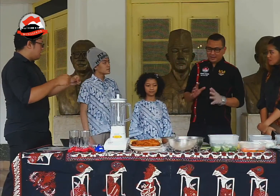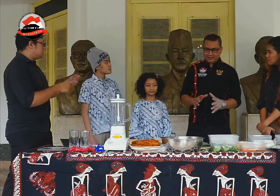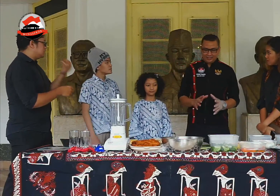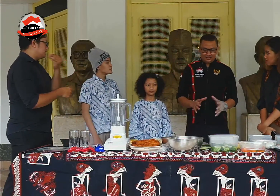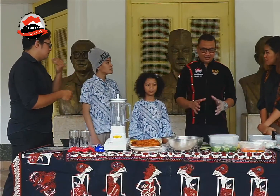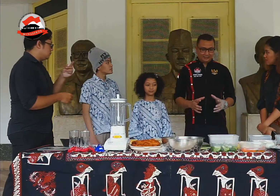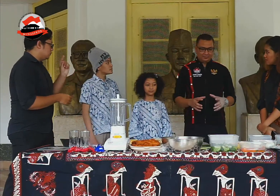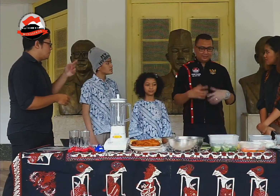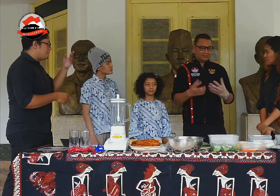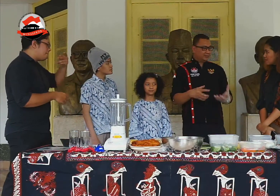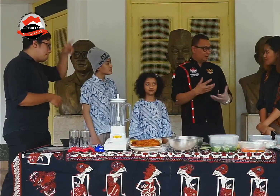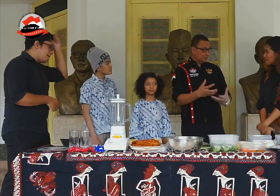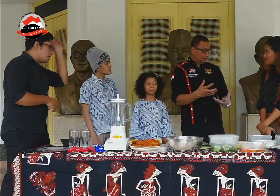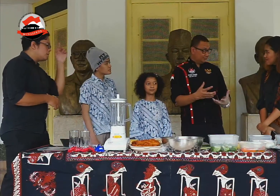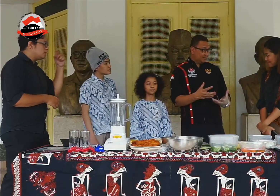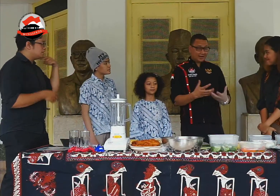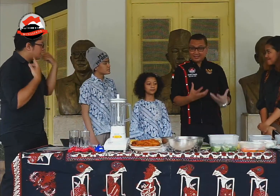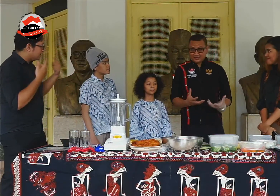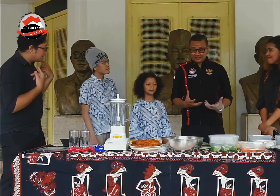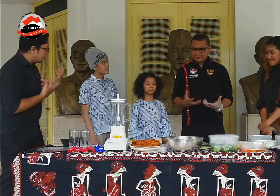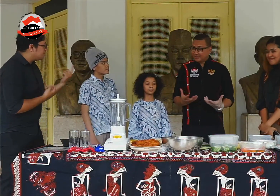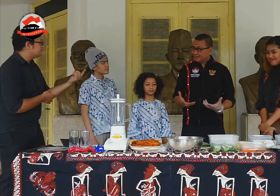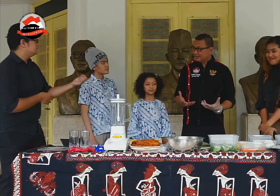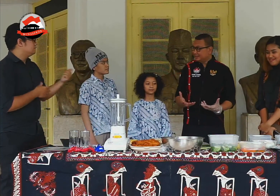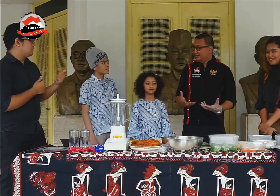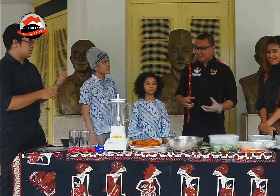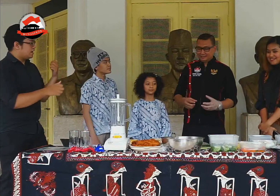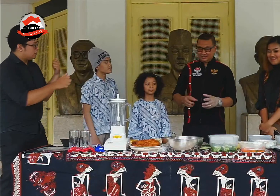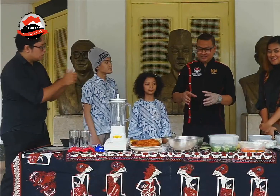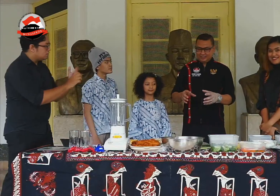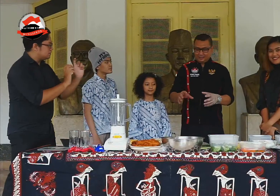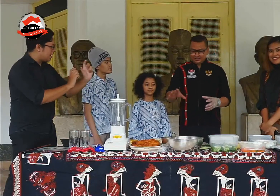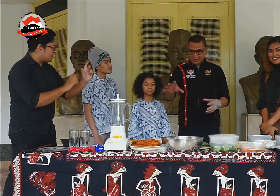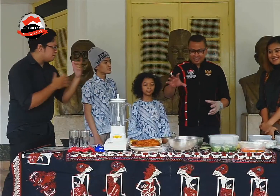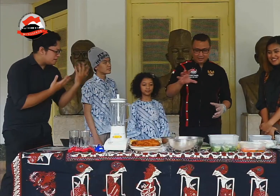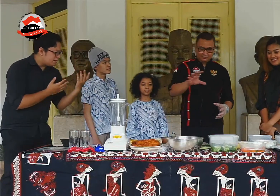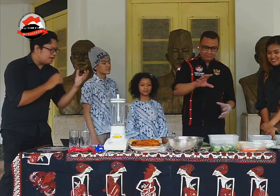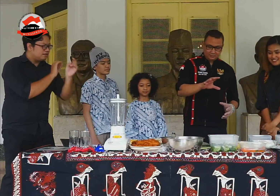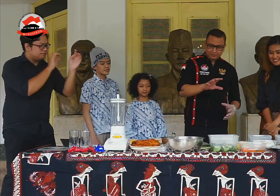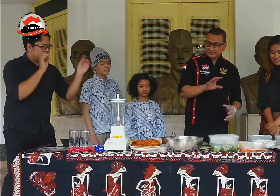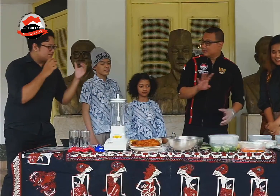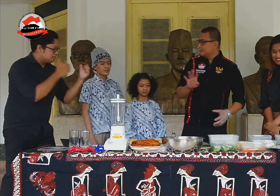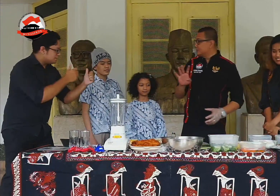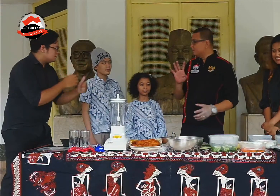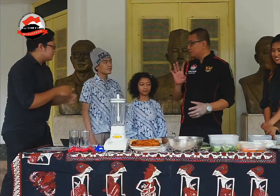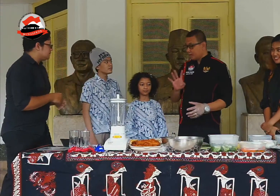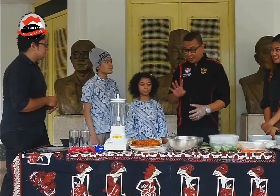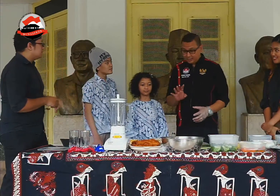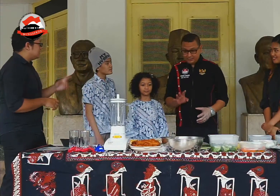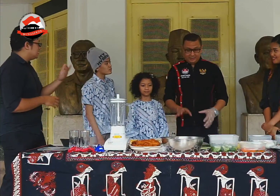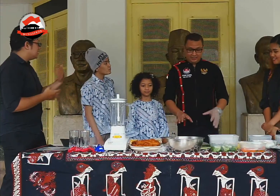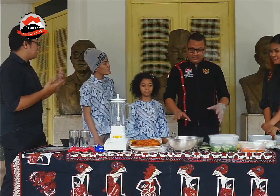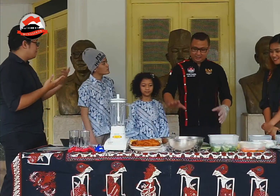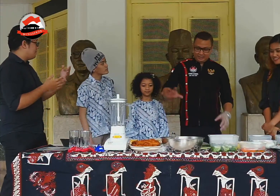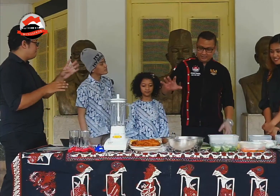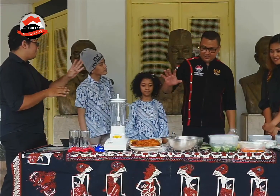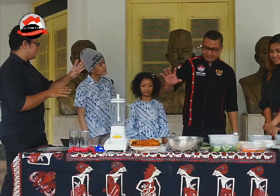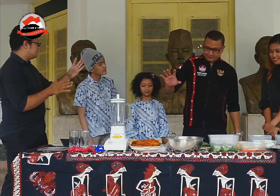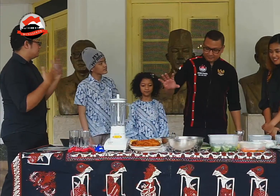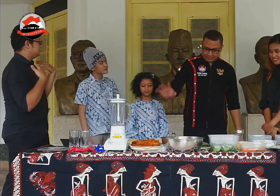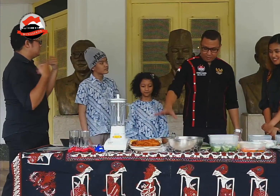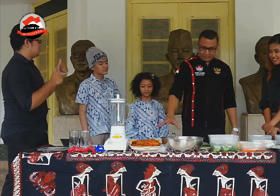sama Nada, nanti bisa ikutin caranya gimana, sehingga nanti di sini ada 4 sehat 5 sempurna ya. Nanti